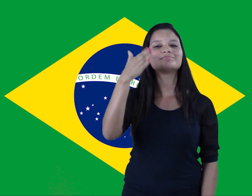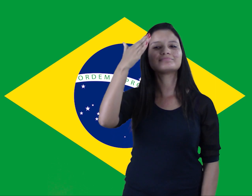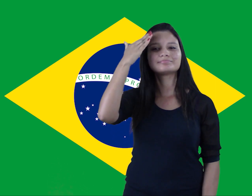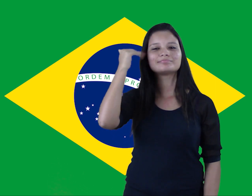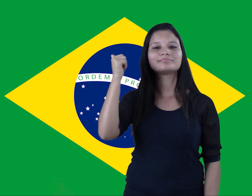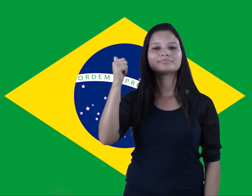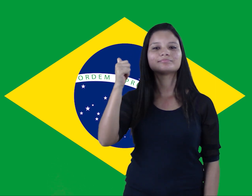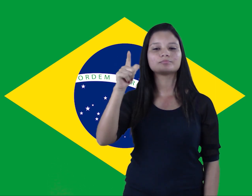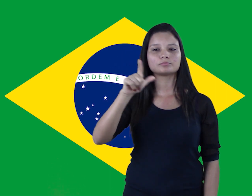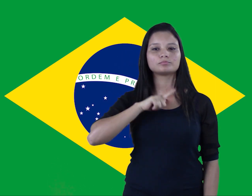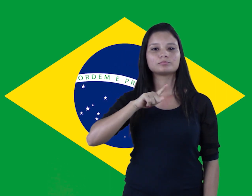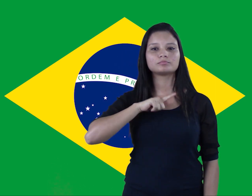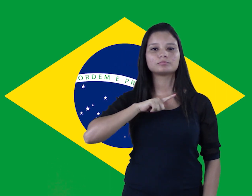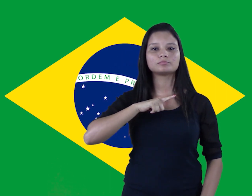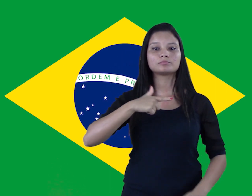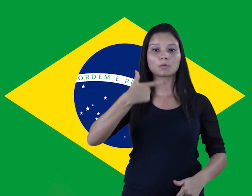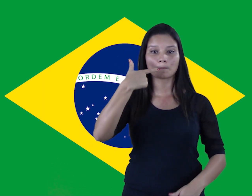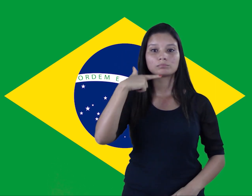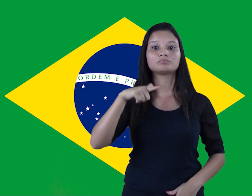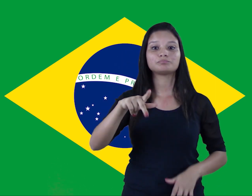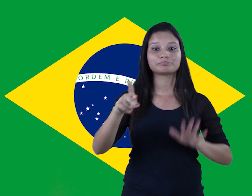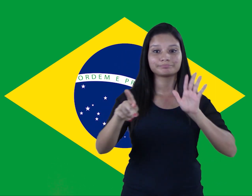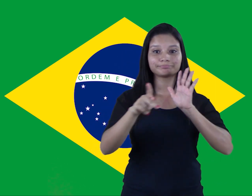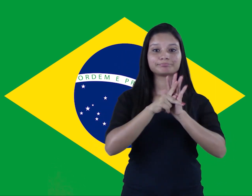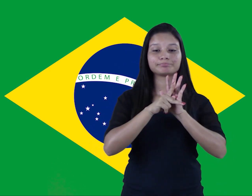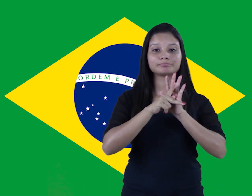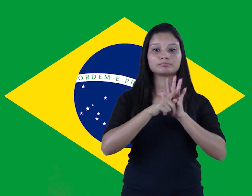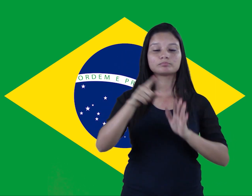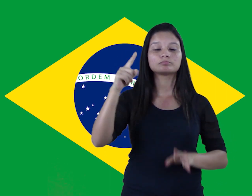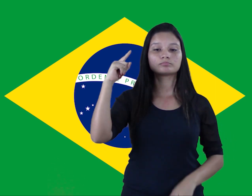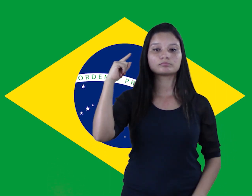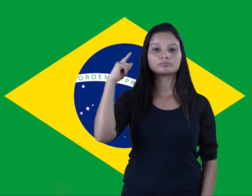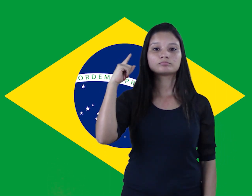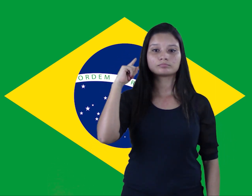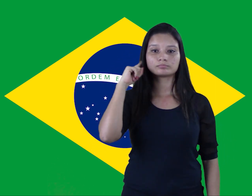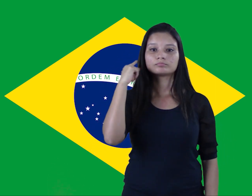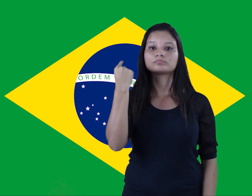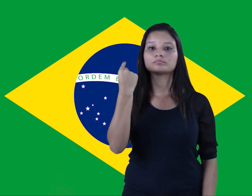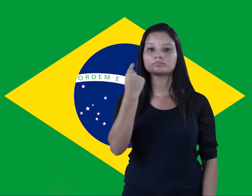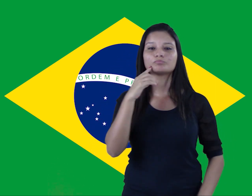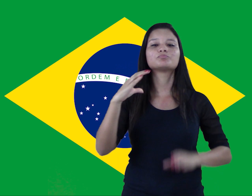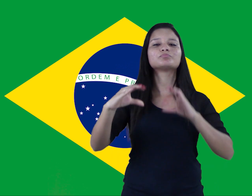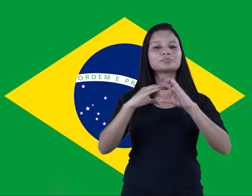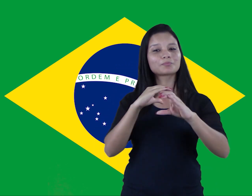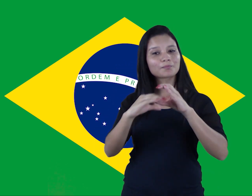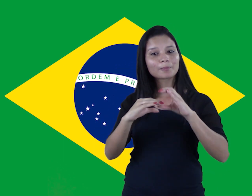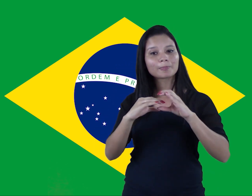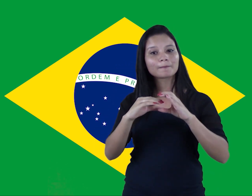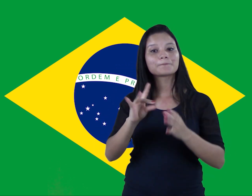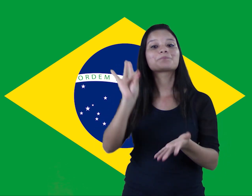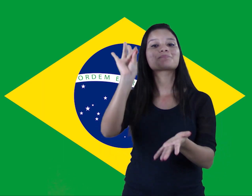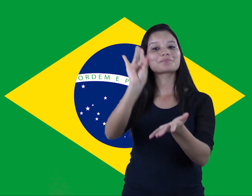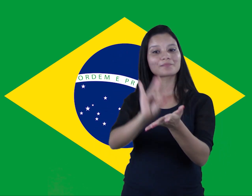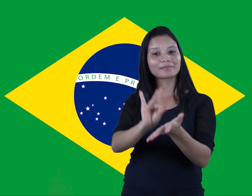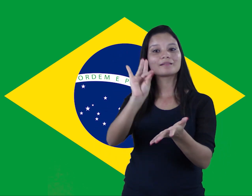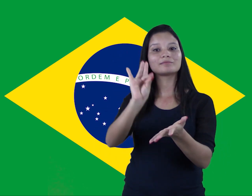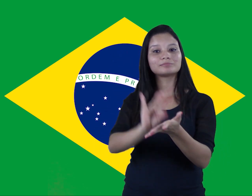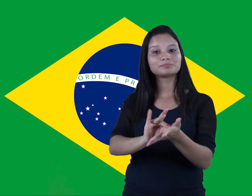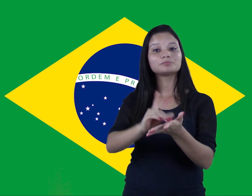você sabia que existe uma língua própria para as pessoas surdas se comunicarem? Isso mesmo,